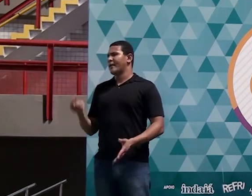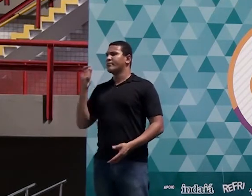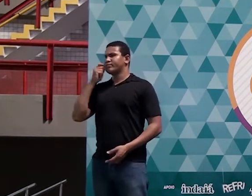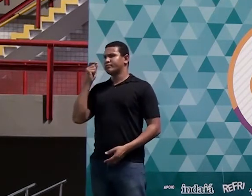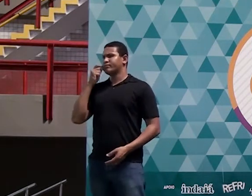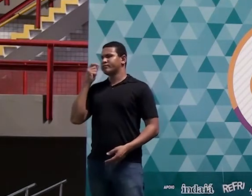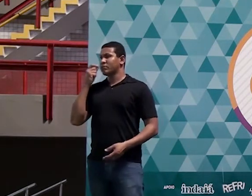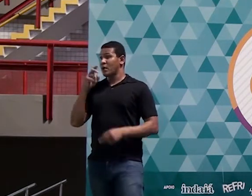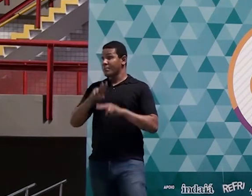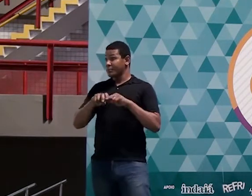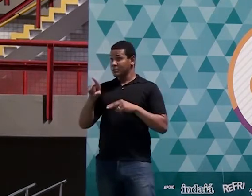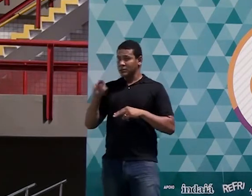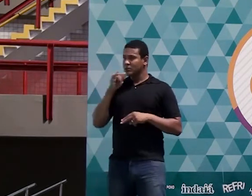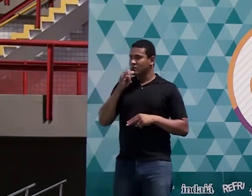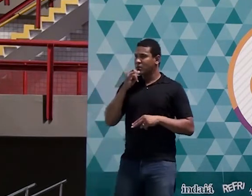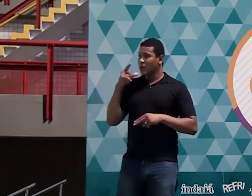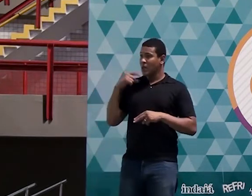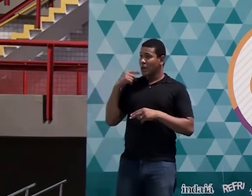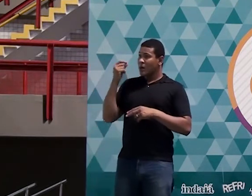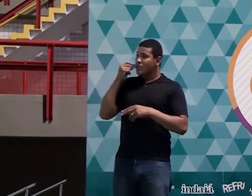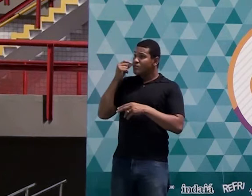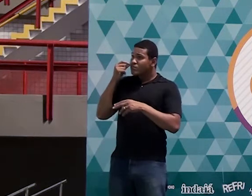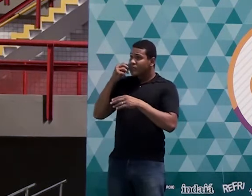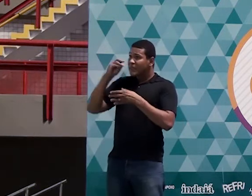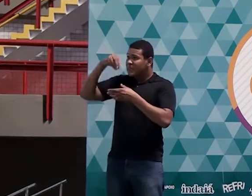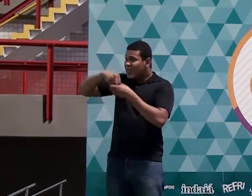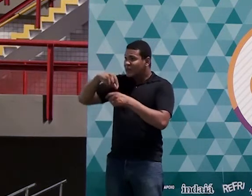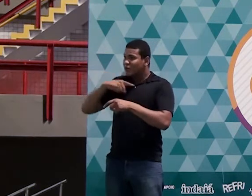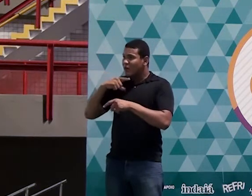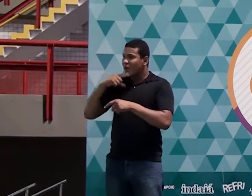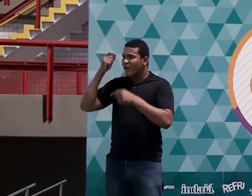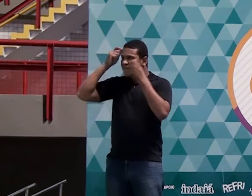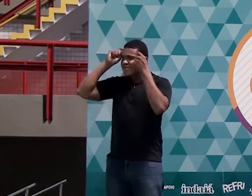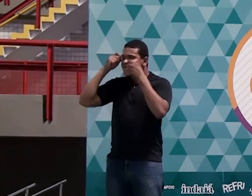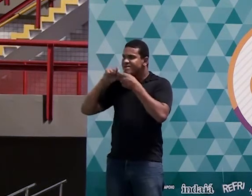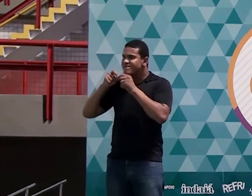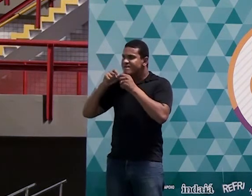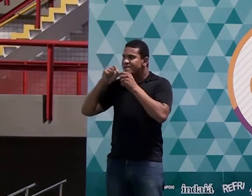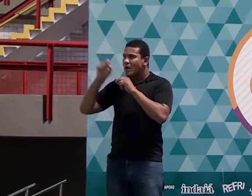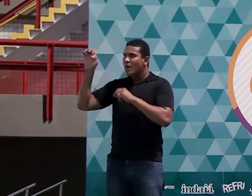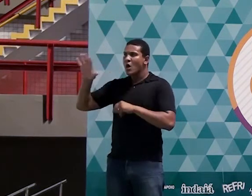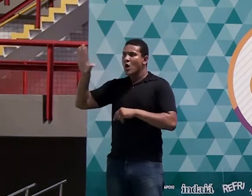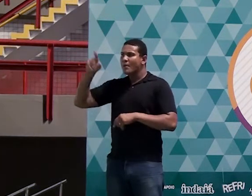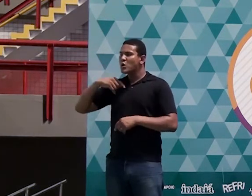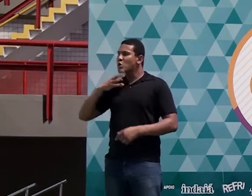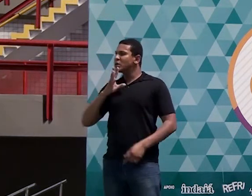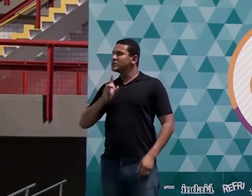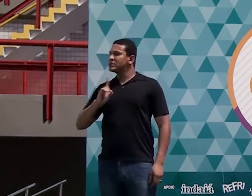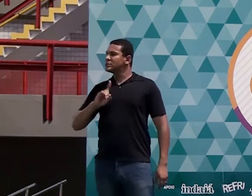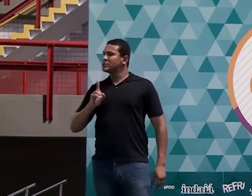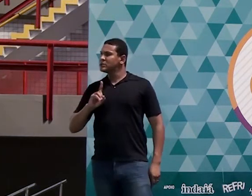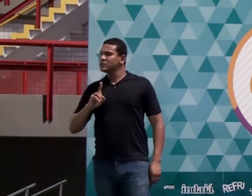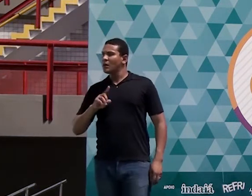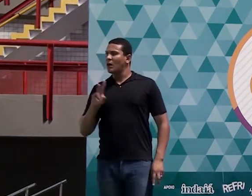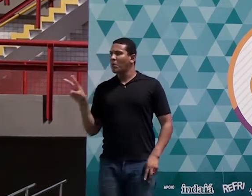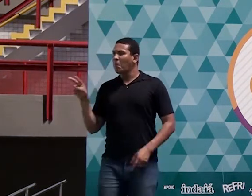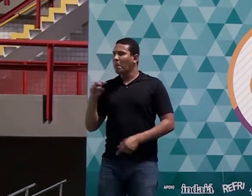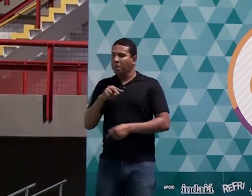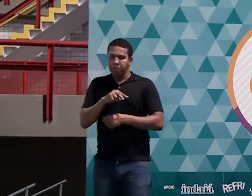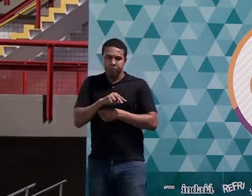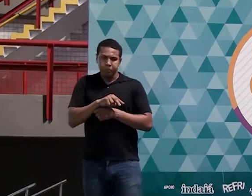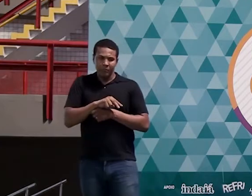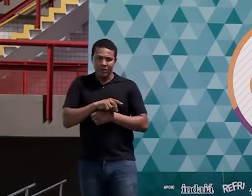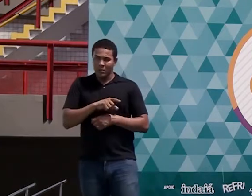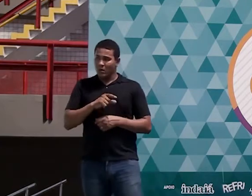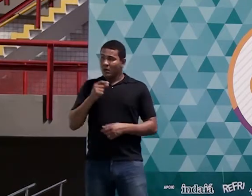rato, eles vieram com carrapatos e pulgas que o europeu não conhecia. Meu amigo, se tem uma coisa que esse rato vai encontrar